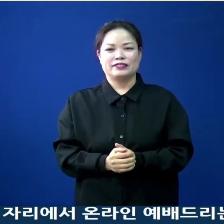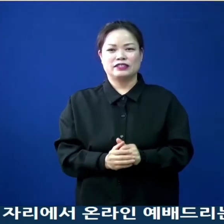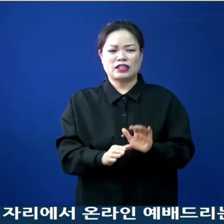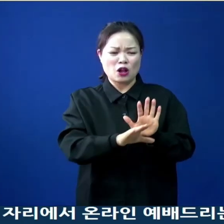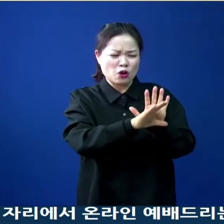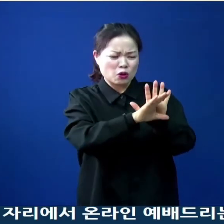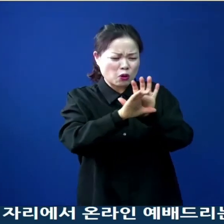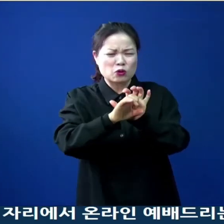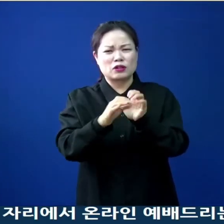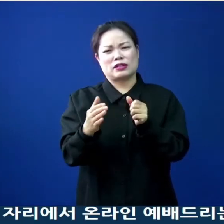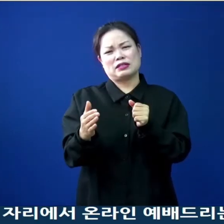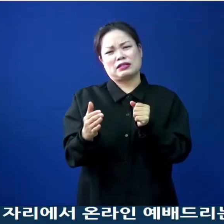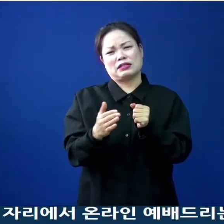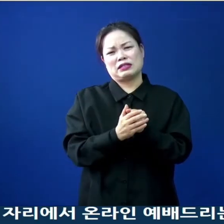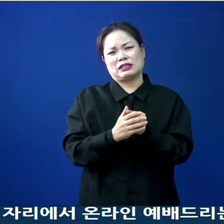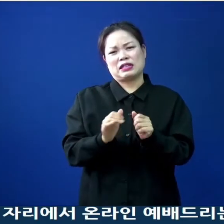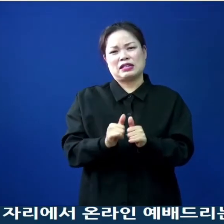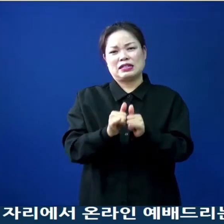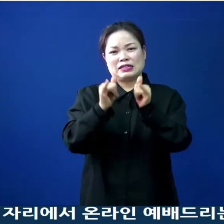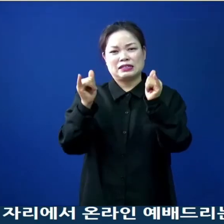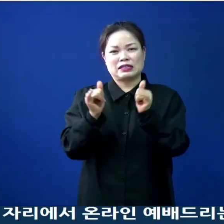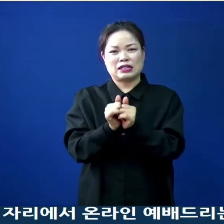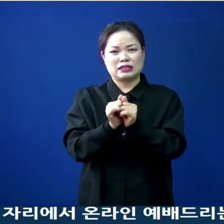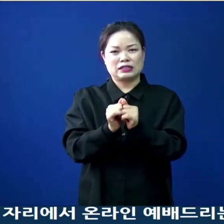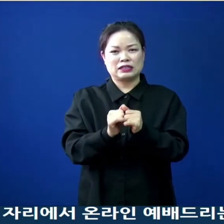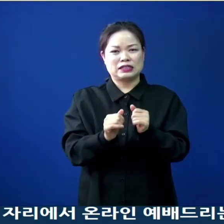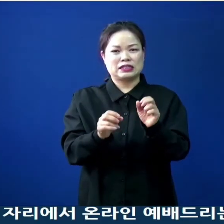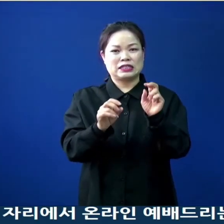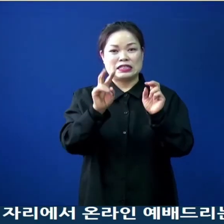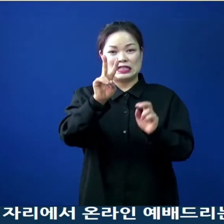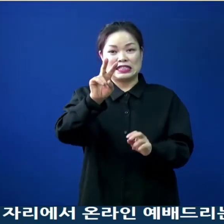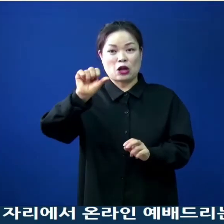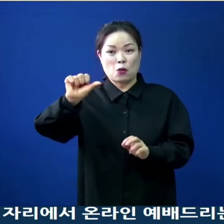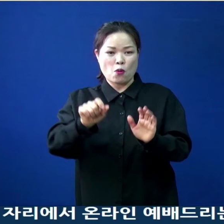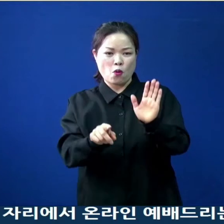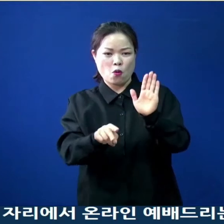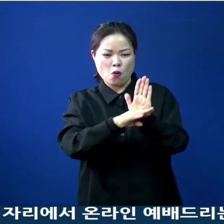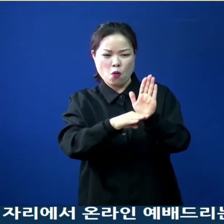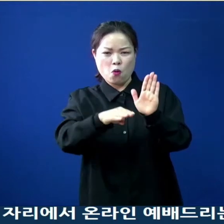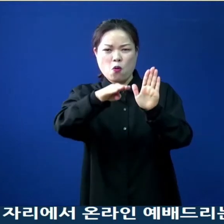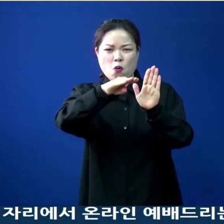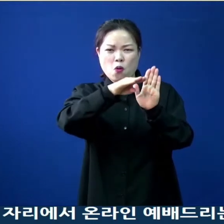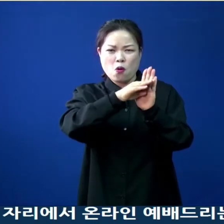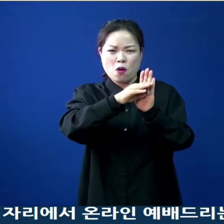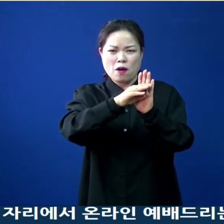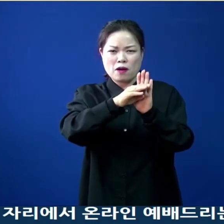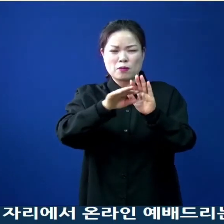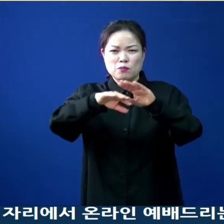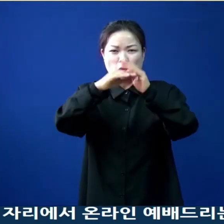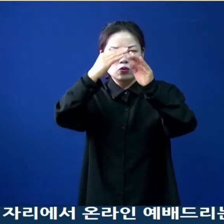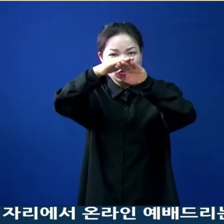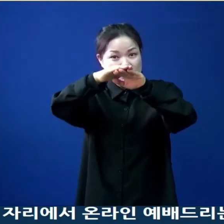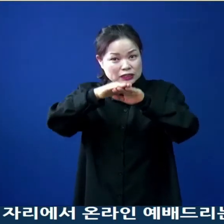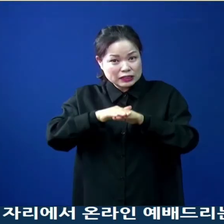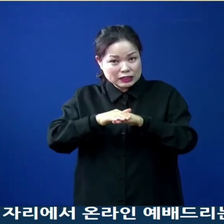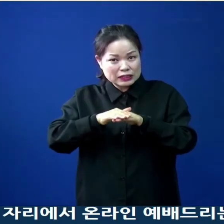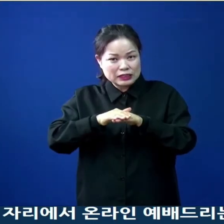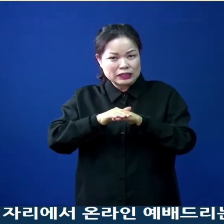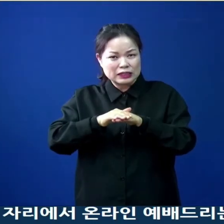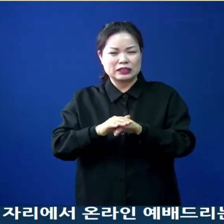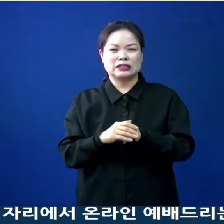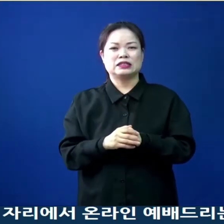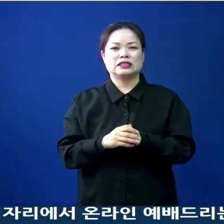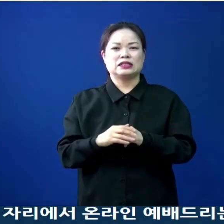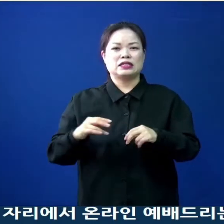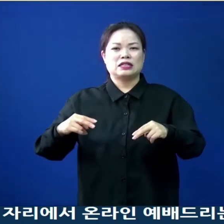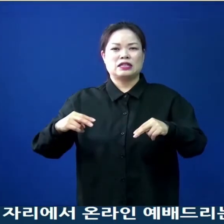코로나 때문에 사회적 거리 단계가 2.5 단계로 격상되었고, 그로 인해서 모든 예배가 비대면